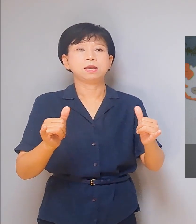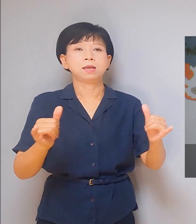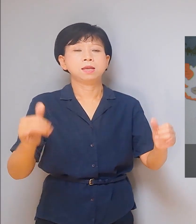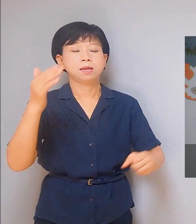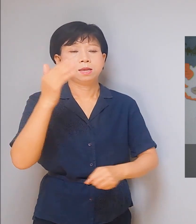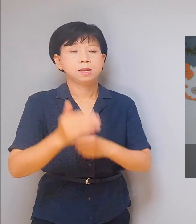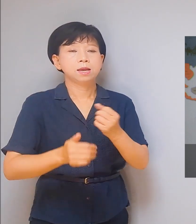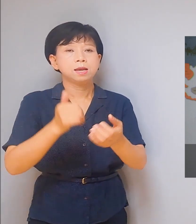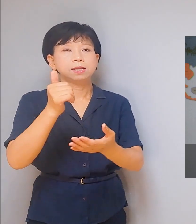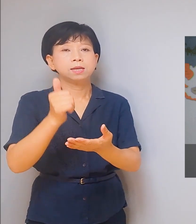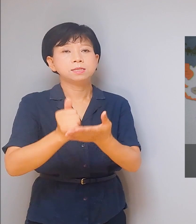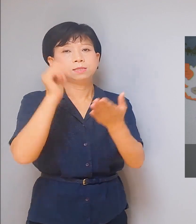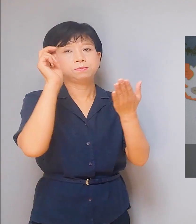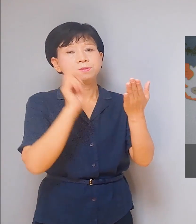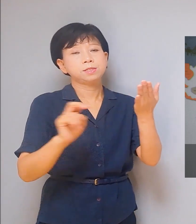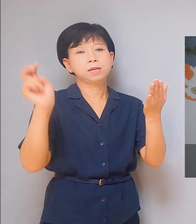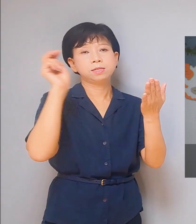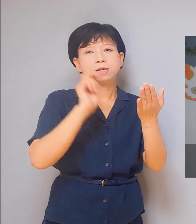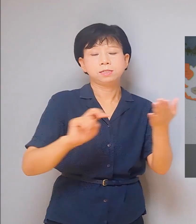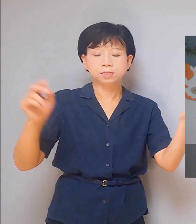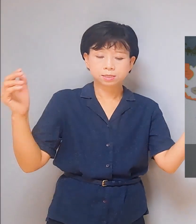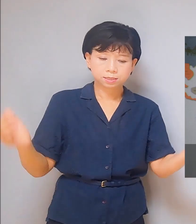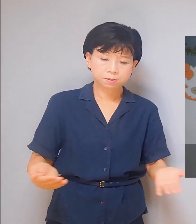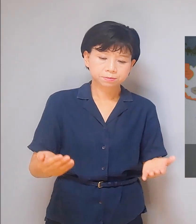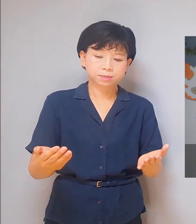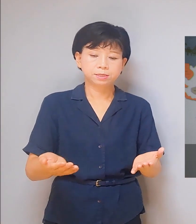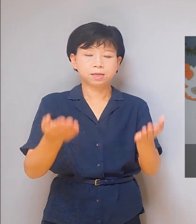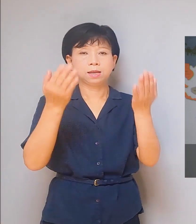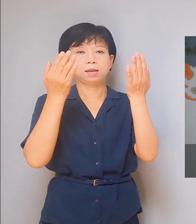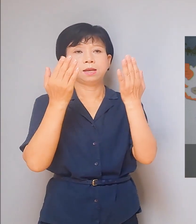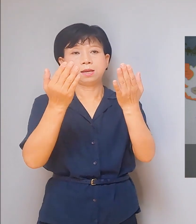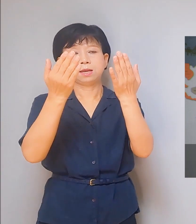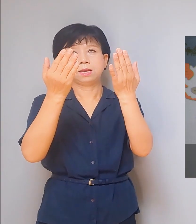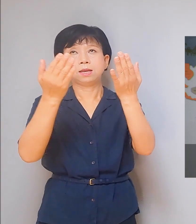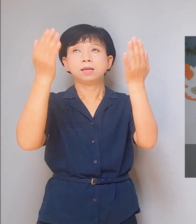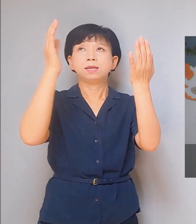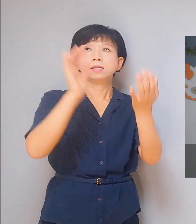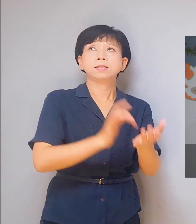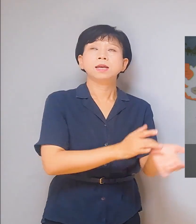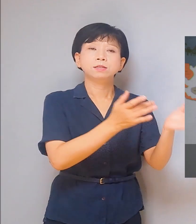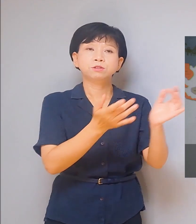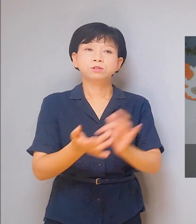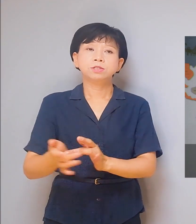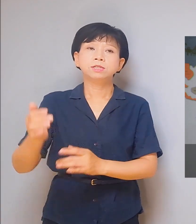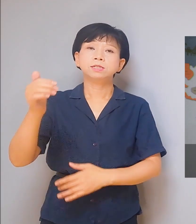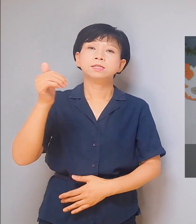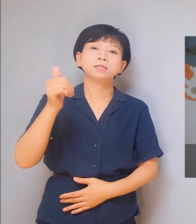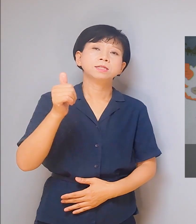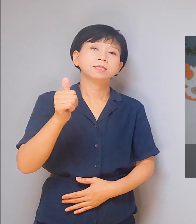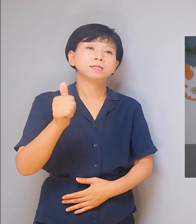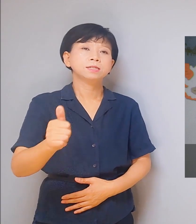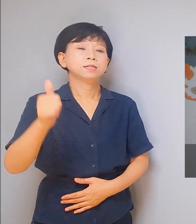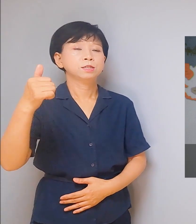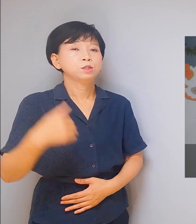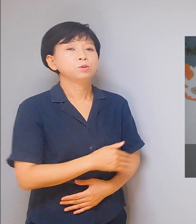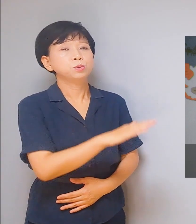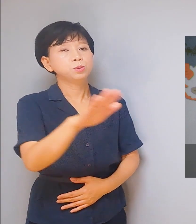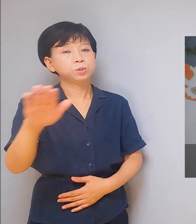자 하나님 찬양을 합시다. 예수는